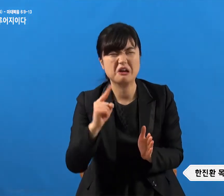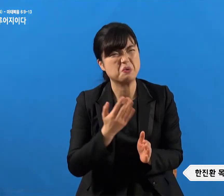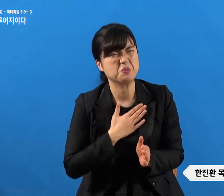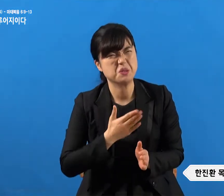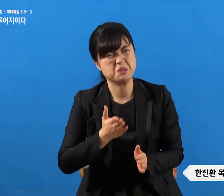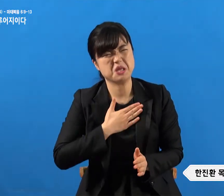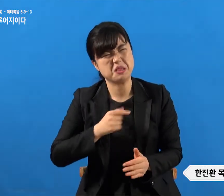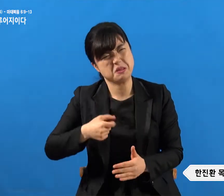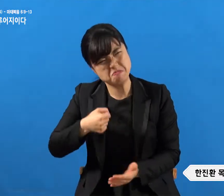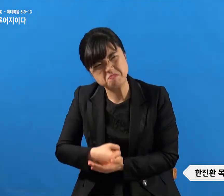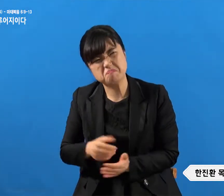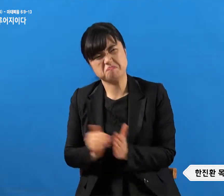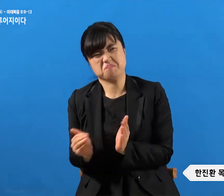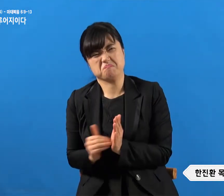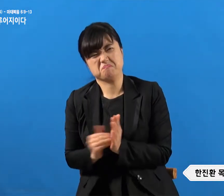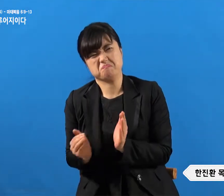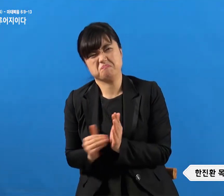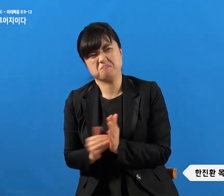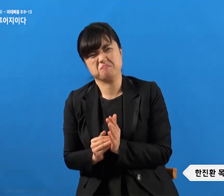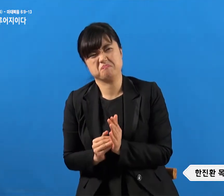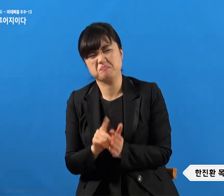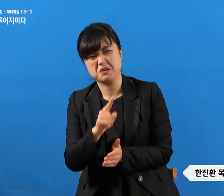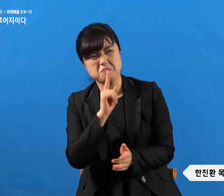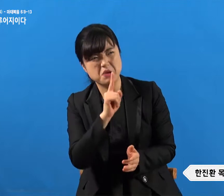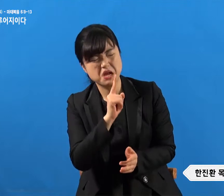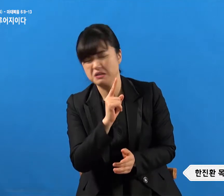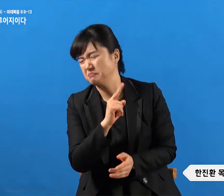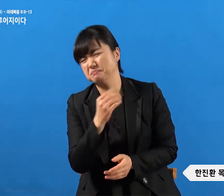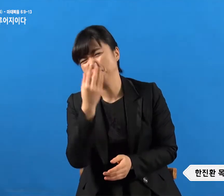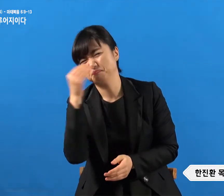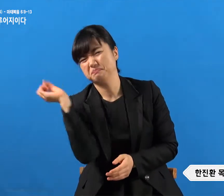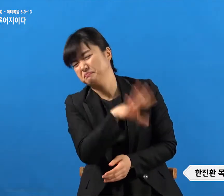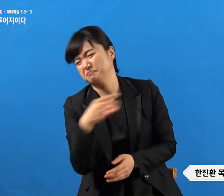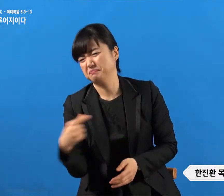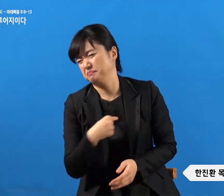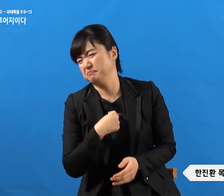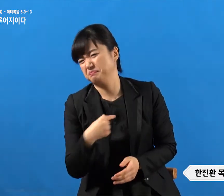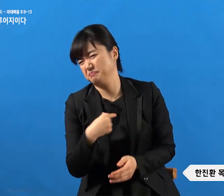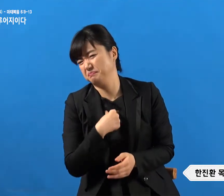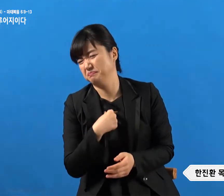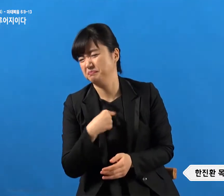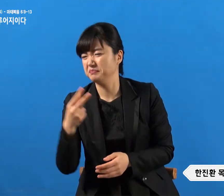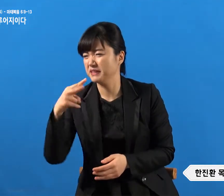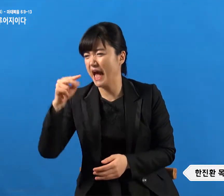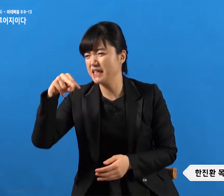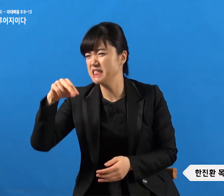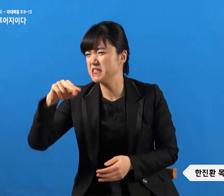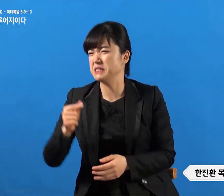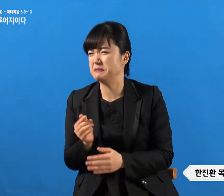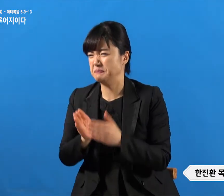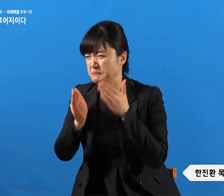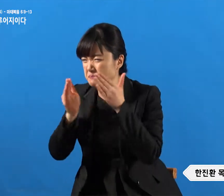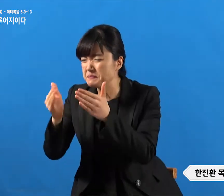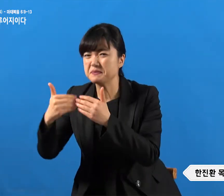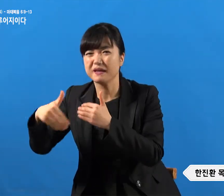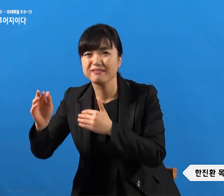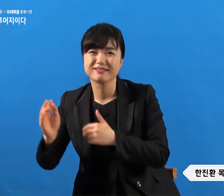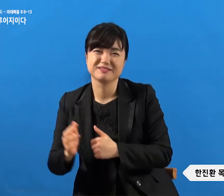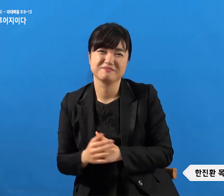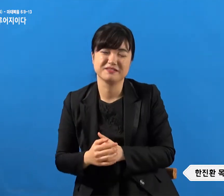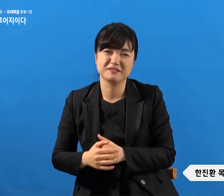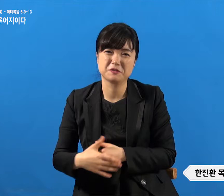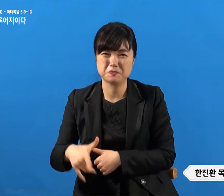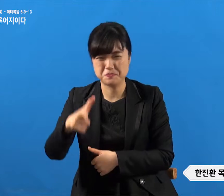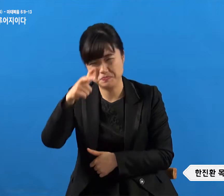요나는 자기가 미리 답을 가지고 있으니까 그 말씀은 무시해버리고 순풍이 알맞게 부는 그것을 하나님의